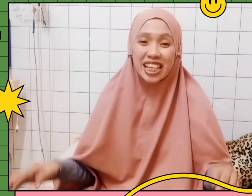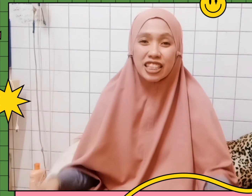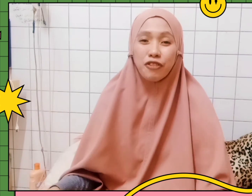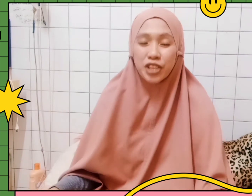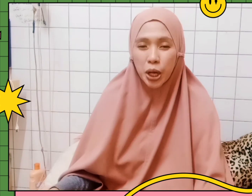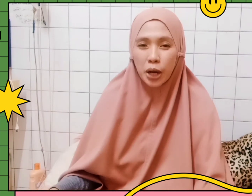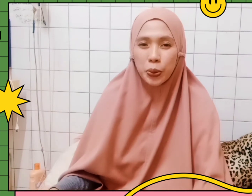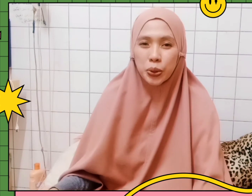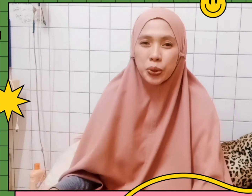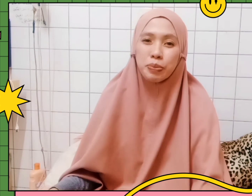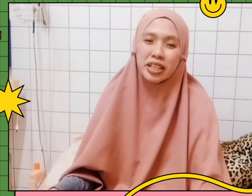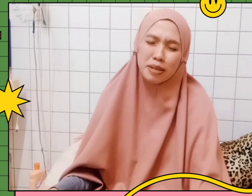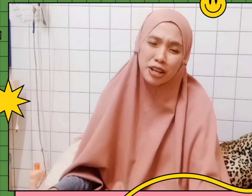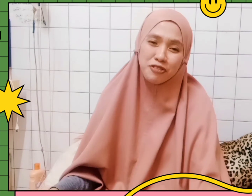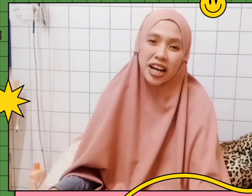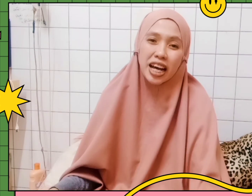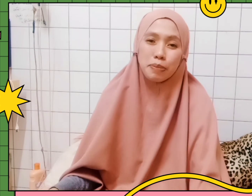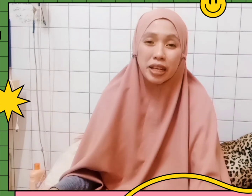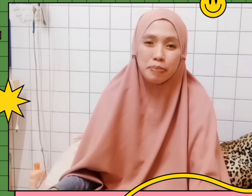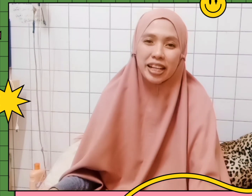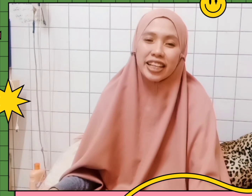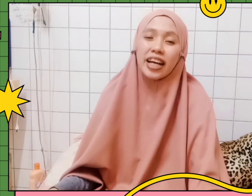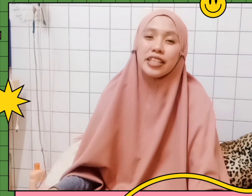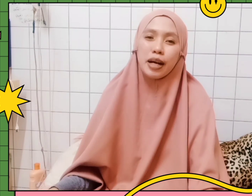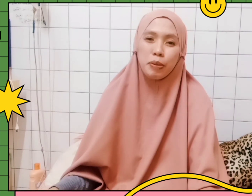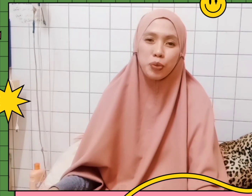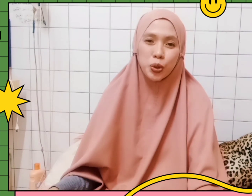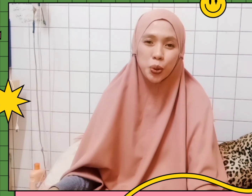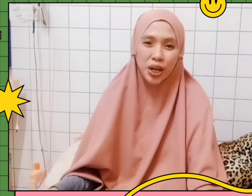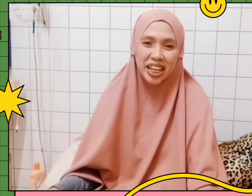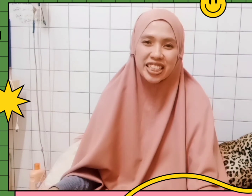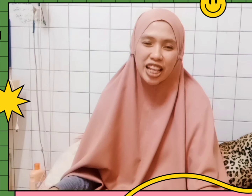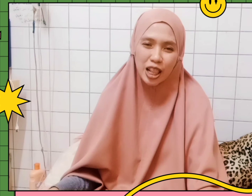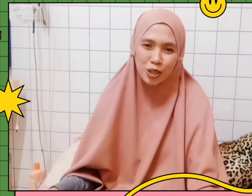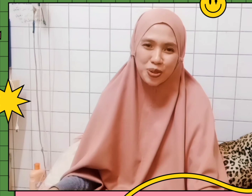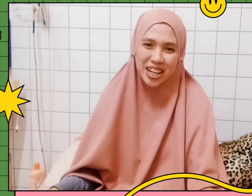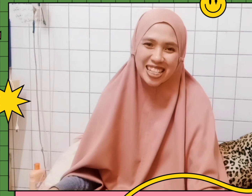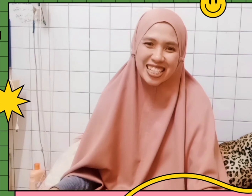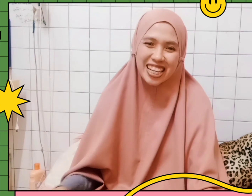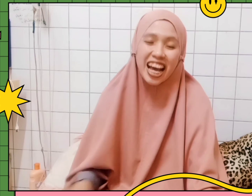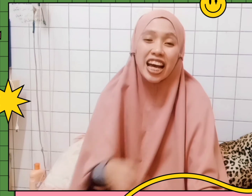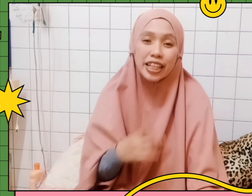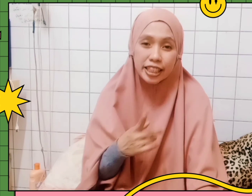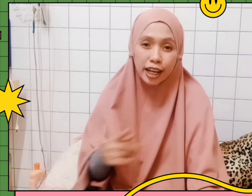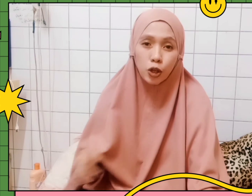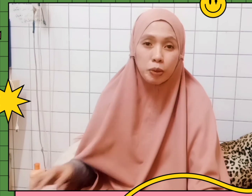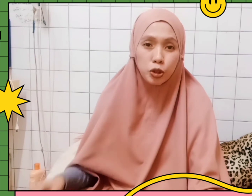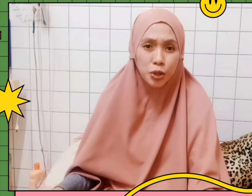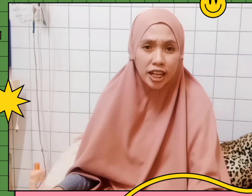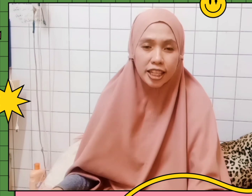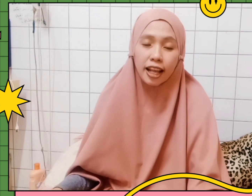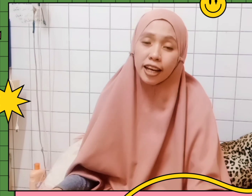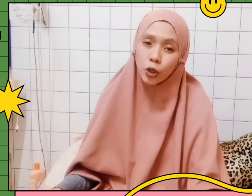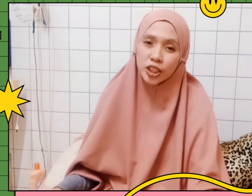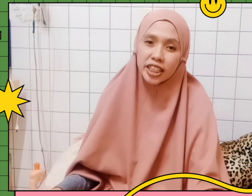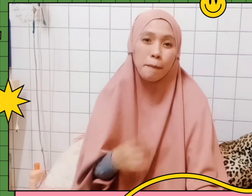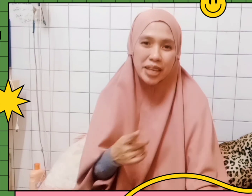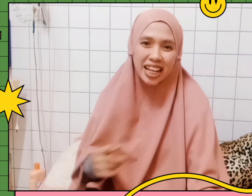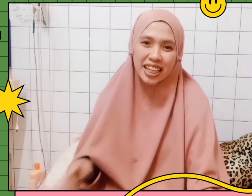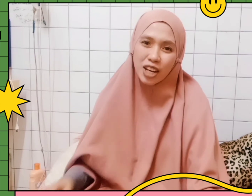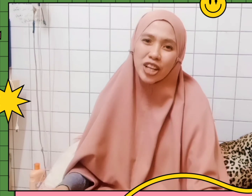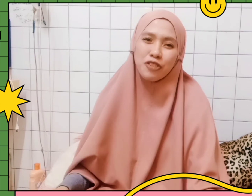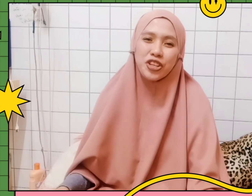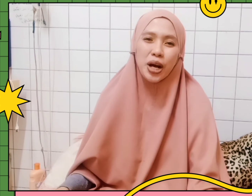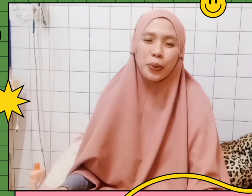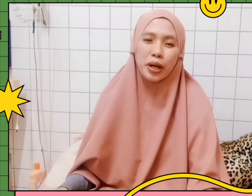Kalau dirasa video aku tuh bermanfaat bagi mereka yang membutuhkan di luar sana. Dan jangan lupa juga nyalakan loncengnya,